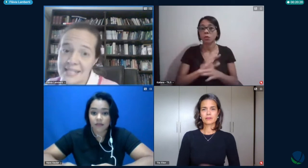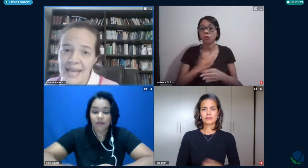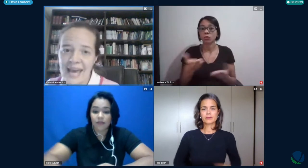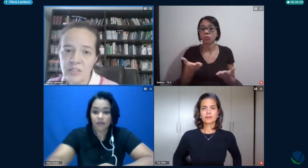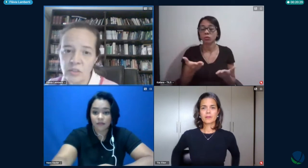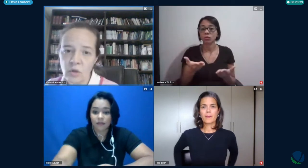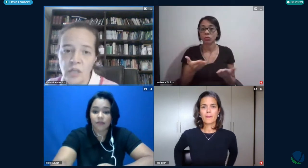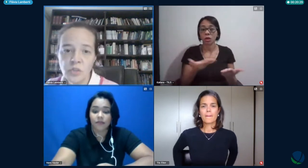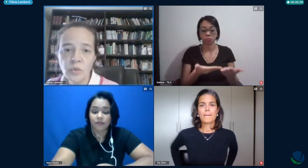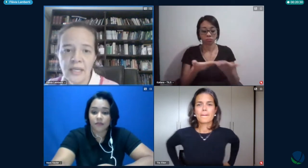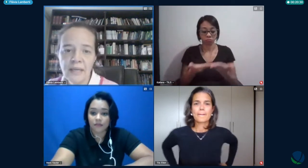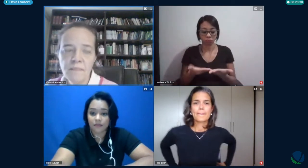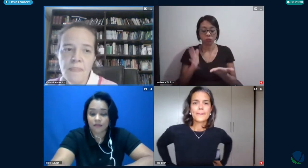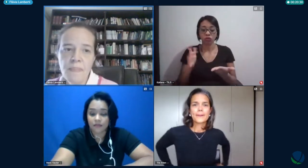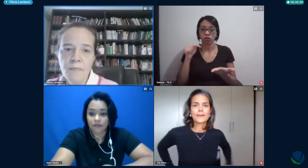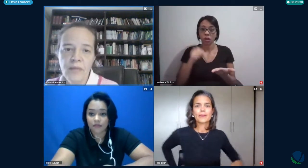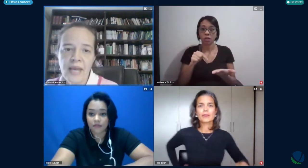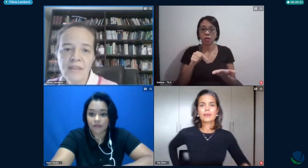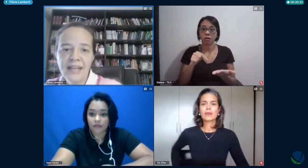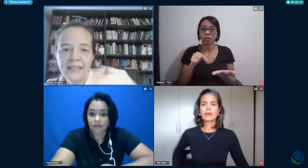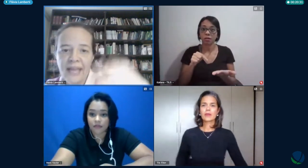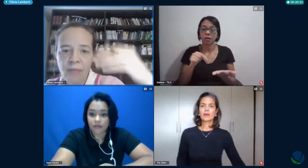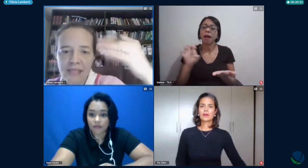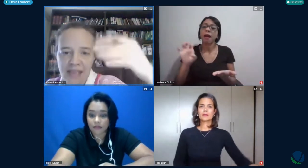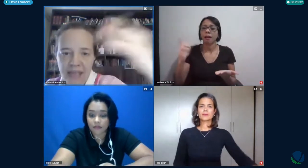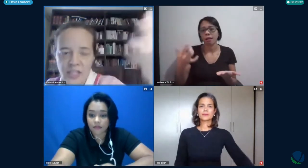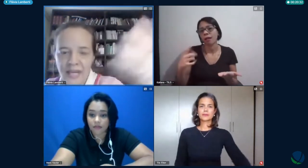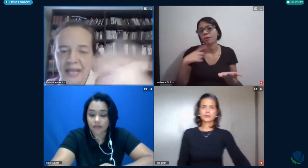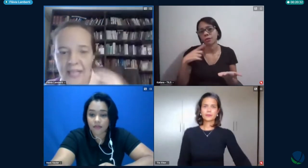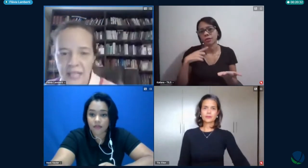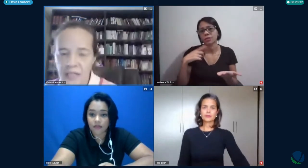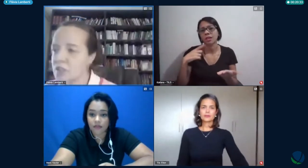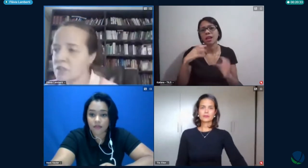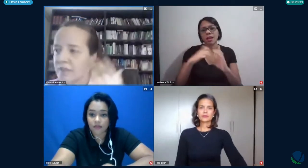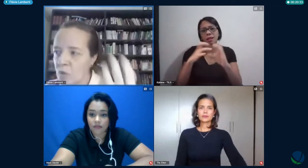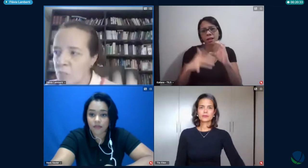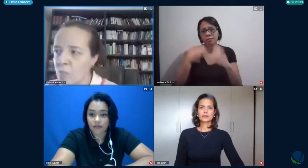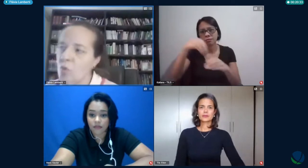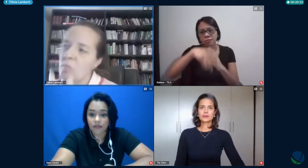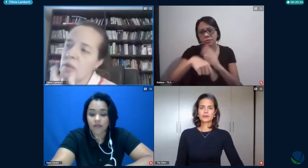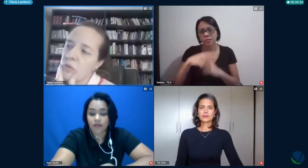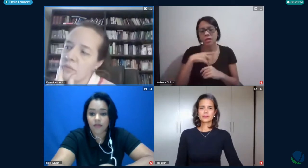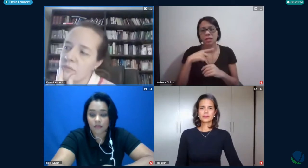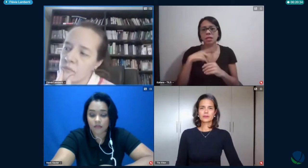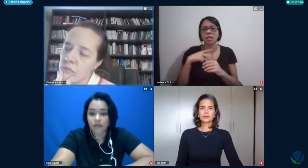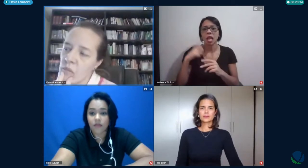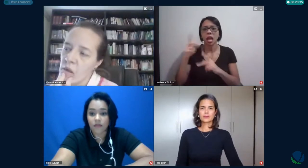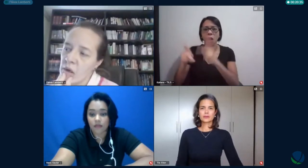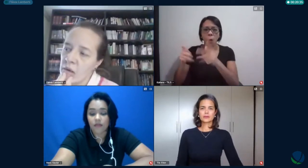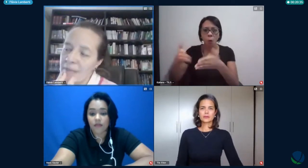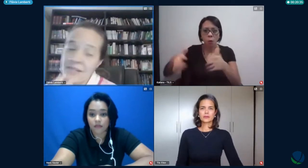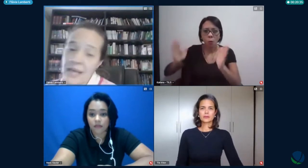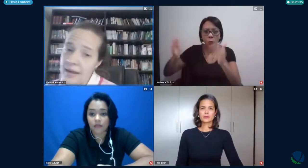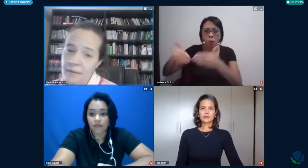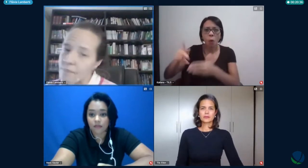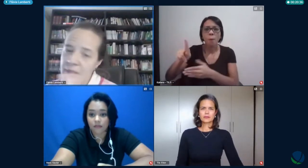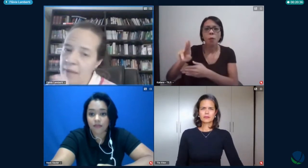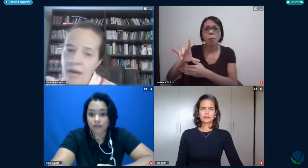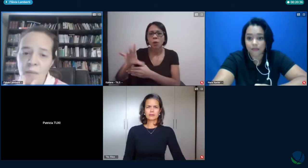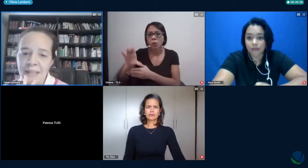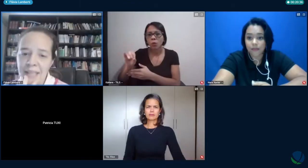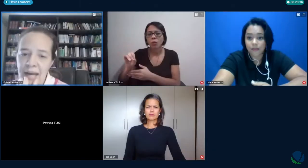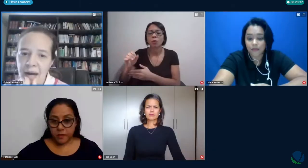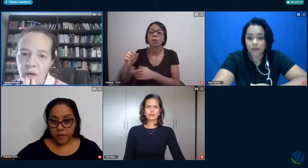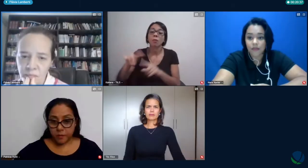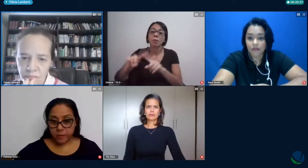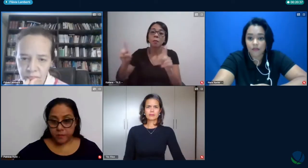ele precede. Lógico que ele vai ter uma série de características, vai ter o público. Mas primeiro